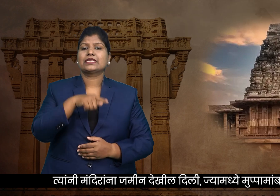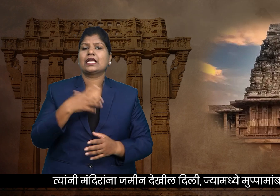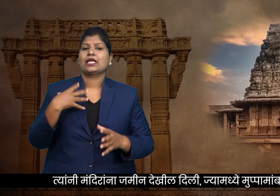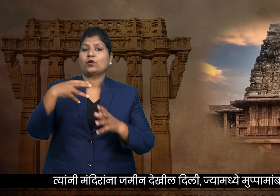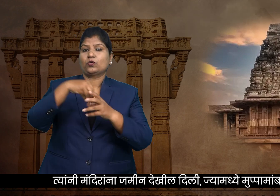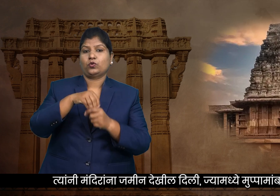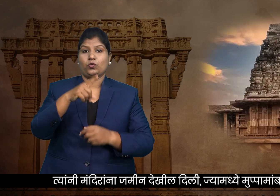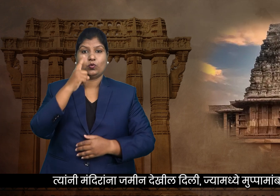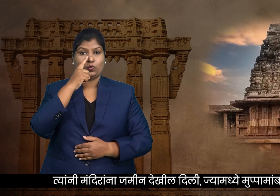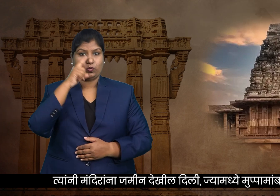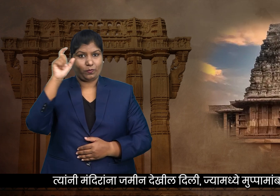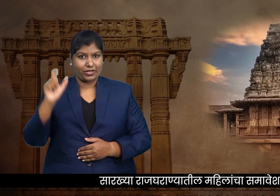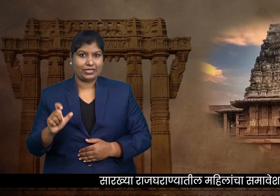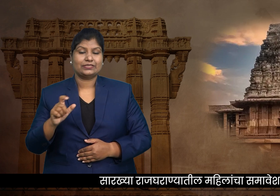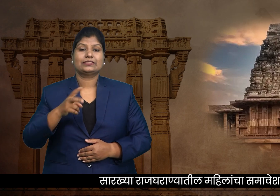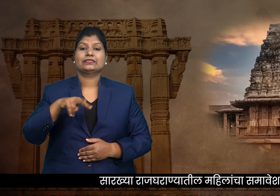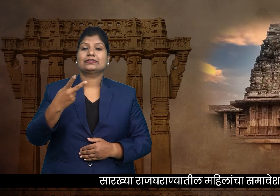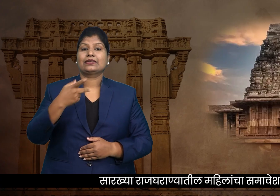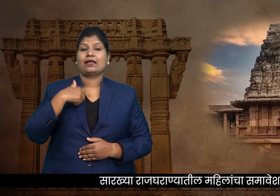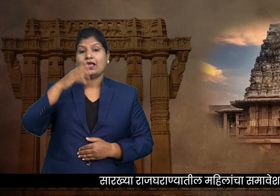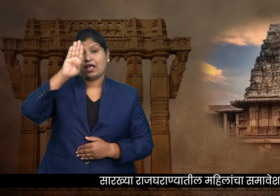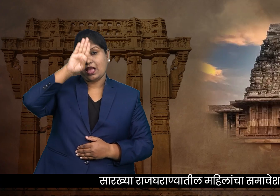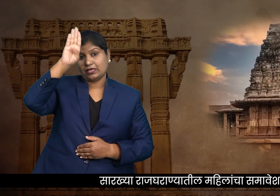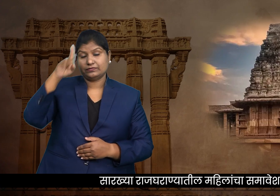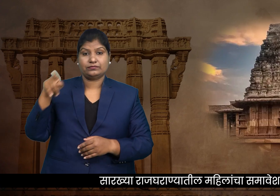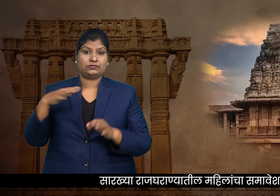आणि मेलाम्मा सारख्या